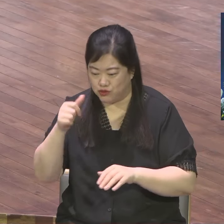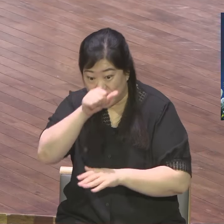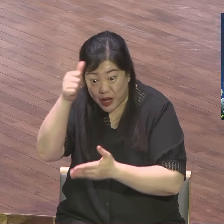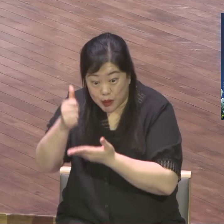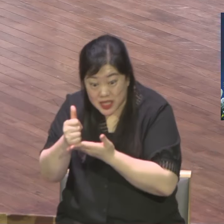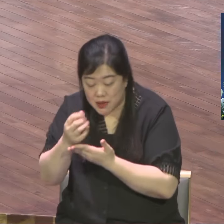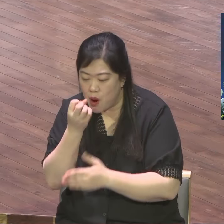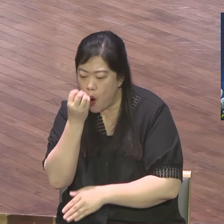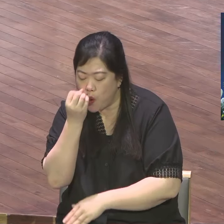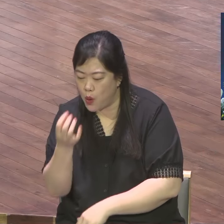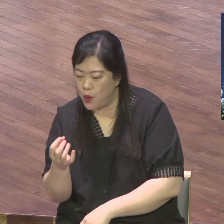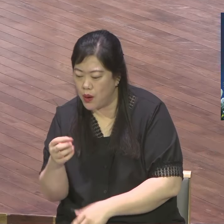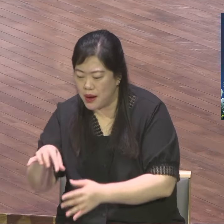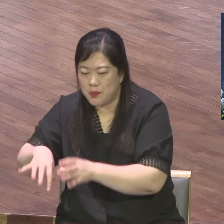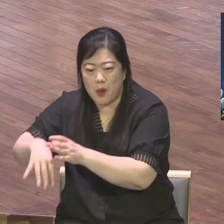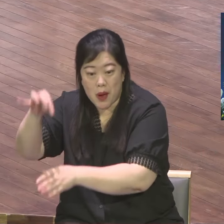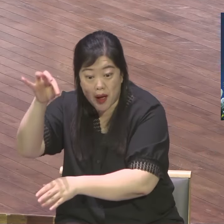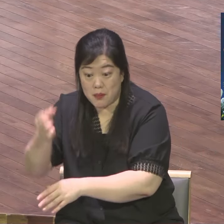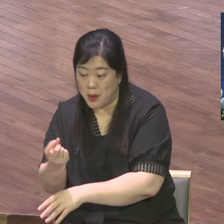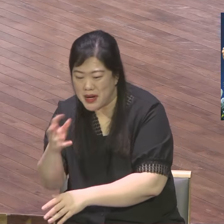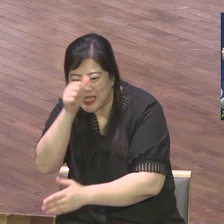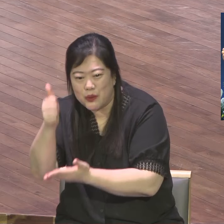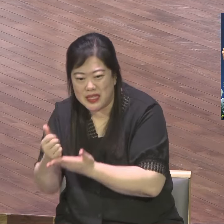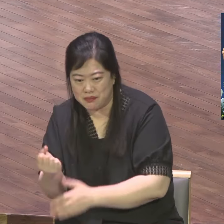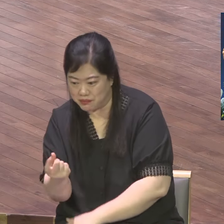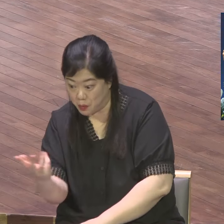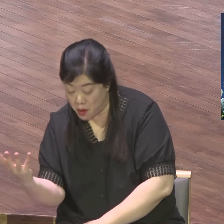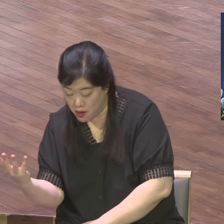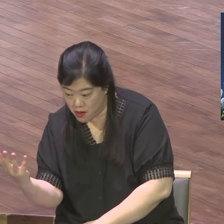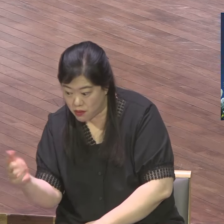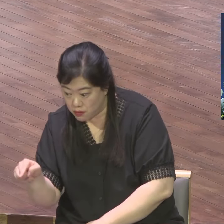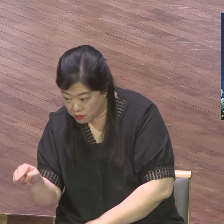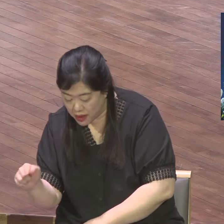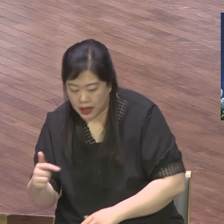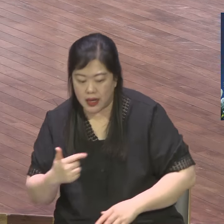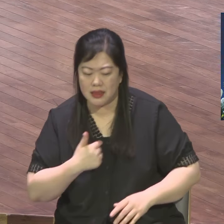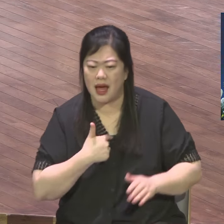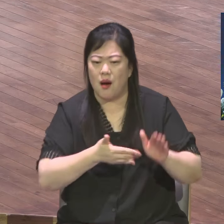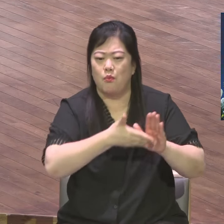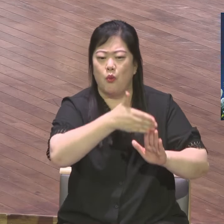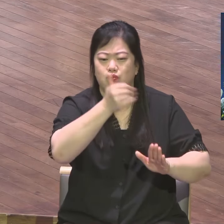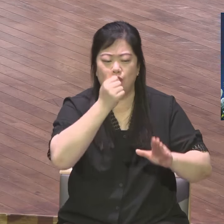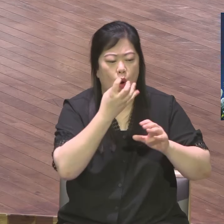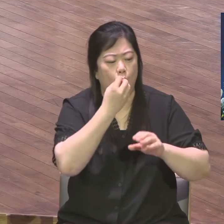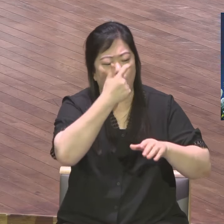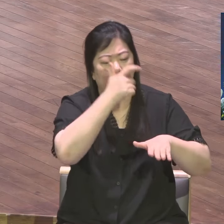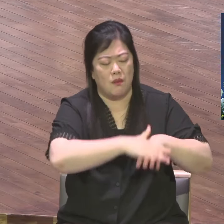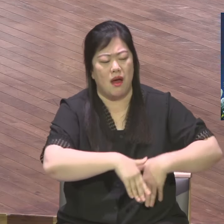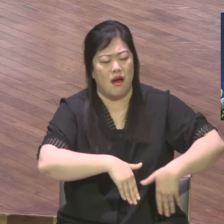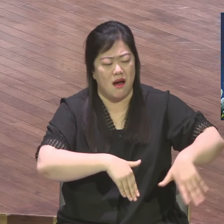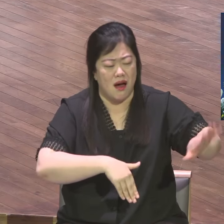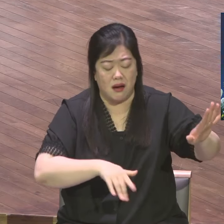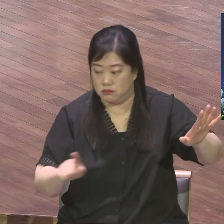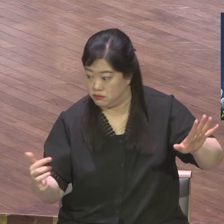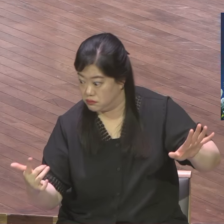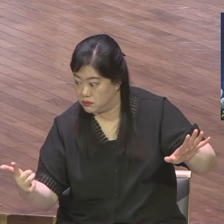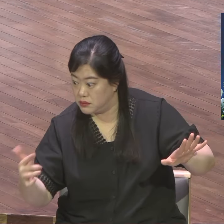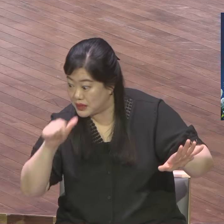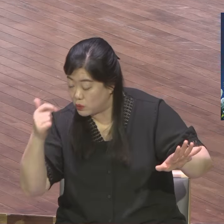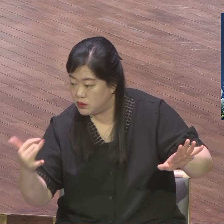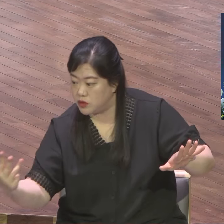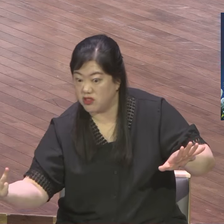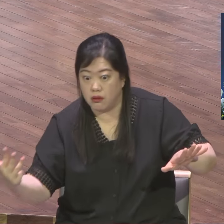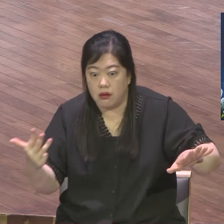뽑은 분들이 이 홍콩 집회하니까 홍콩 간다는 거예요. 야 보니까 사진 올려놓고 보니까 8명